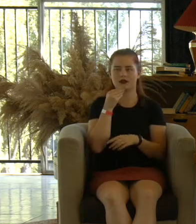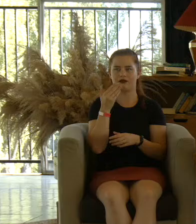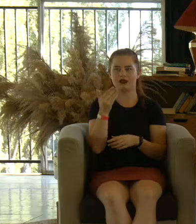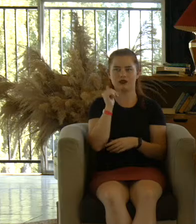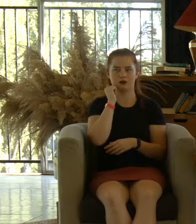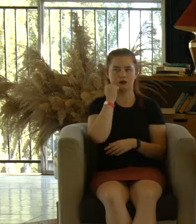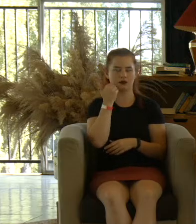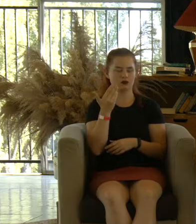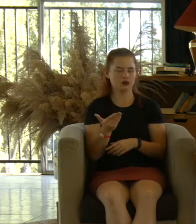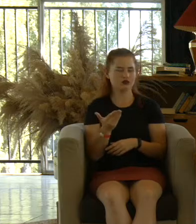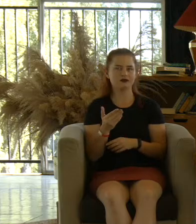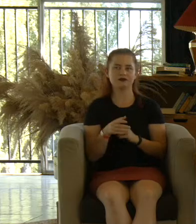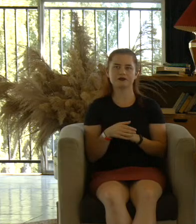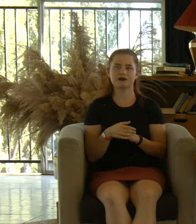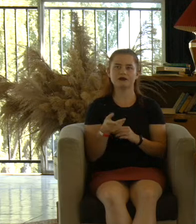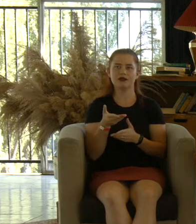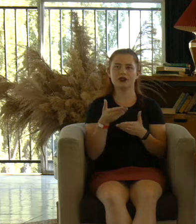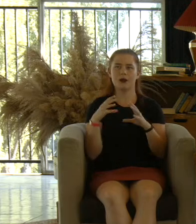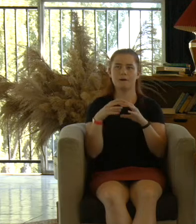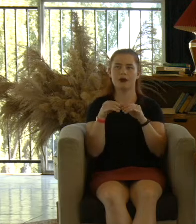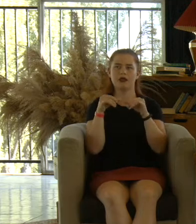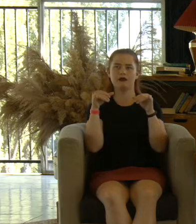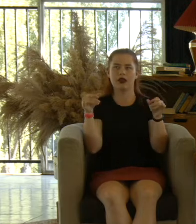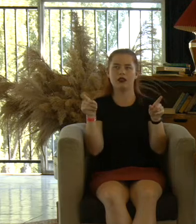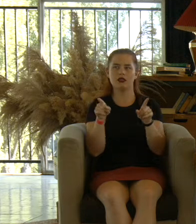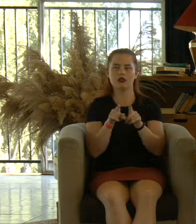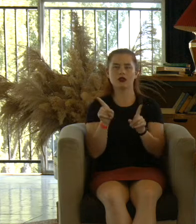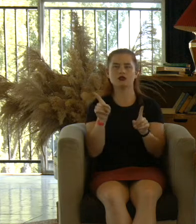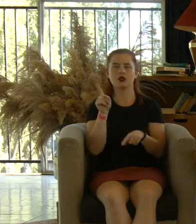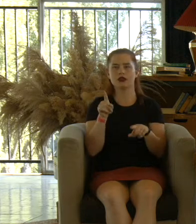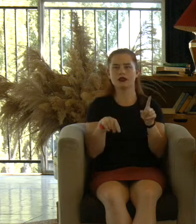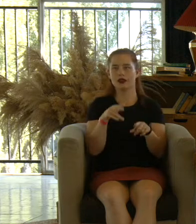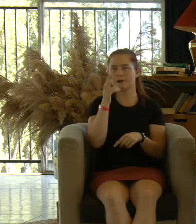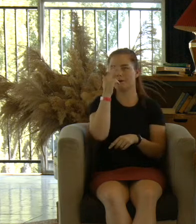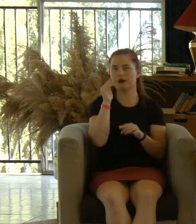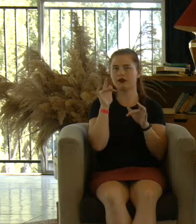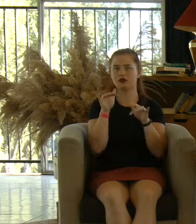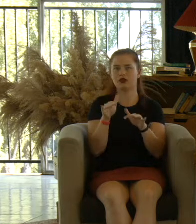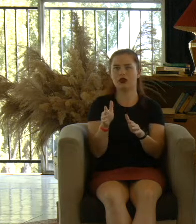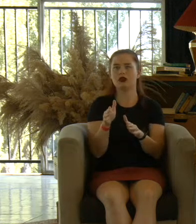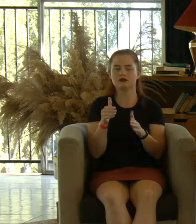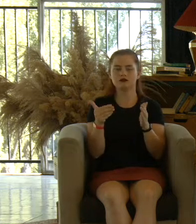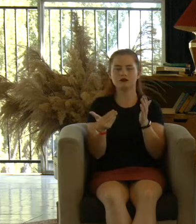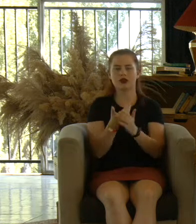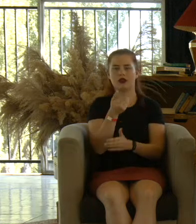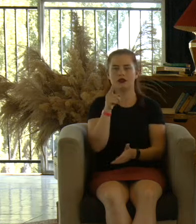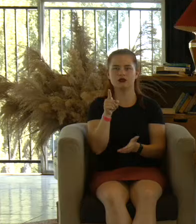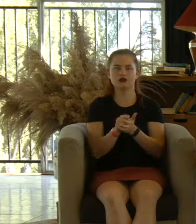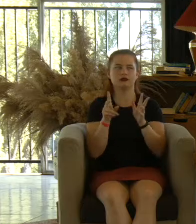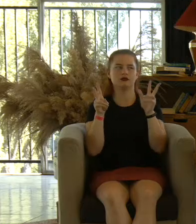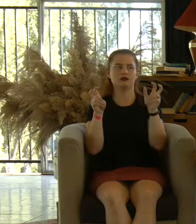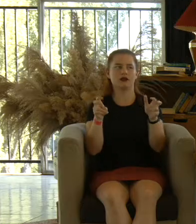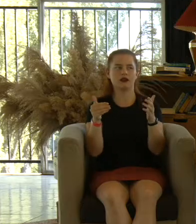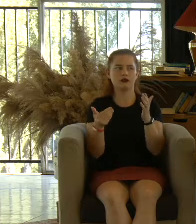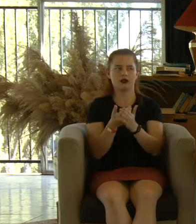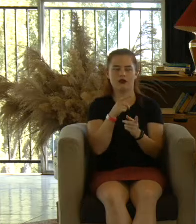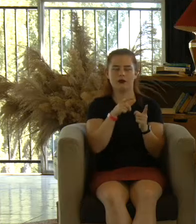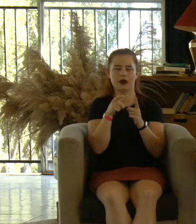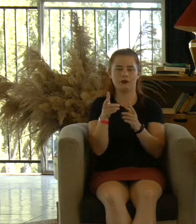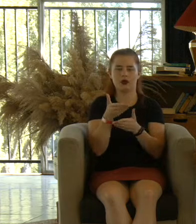То есть наш мир развивается таким образом, что некоторые привычные вещи мы должны заново называть одними и теми же словами. То есть у